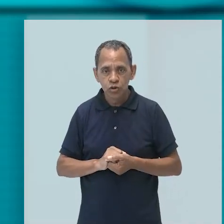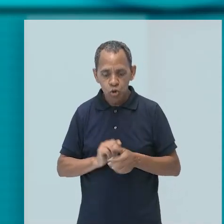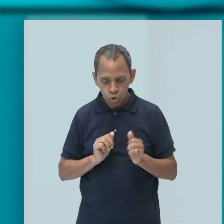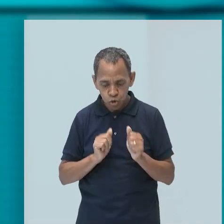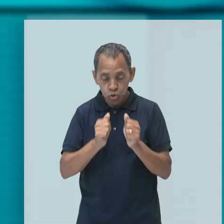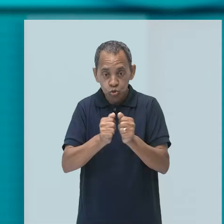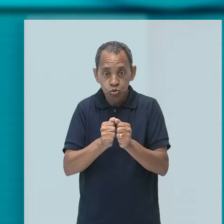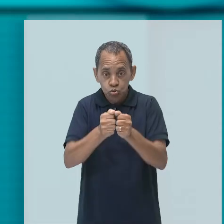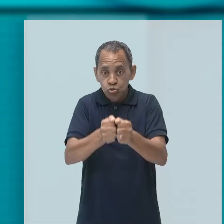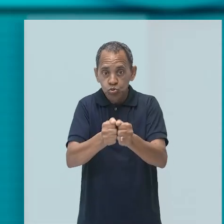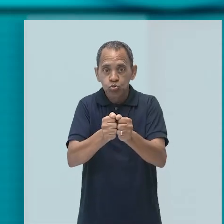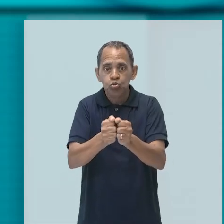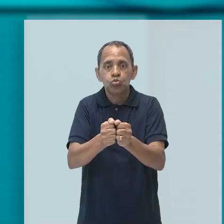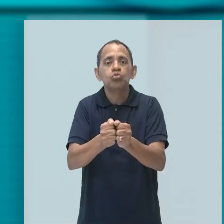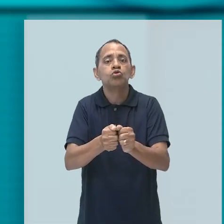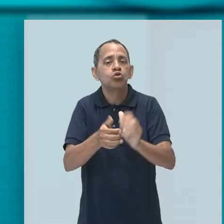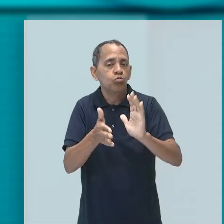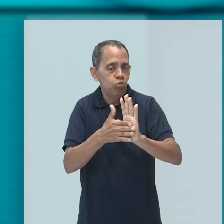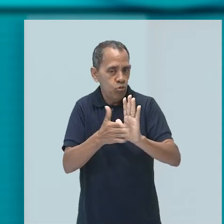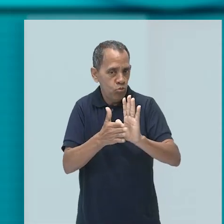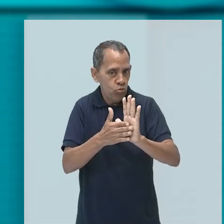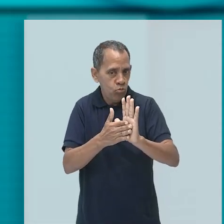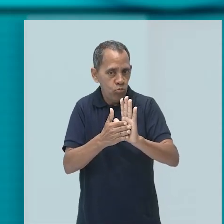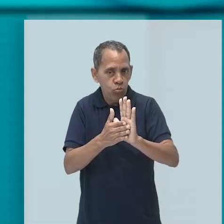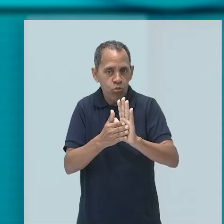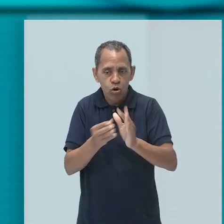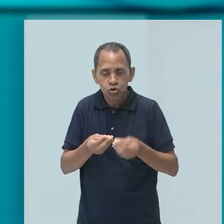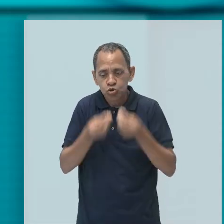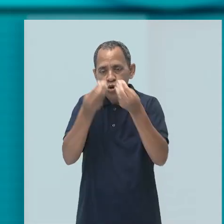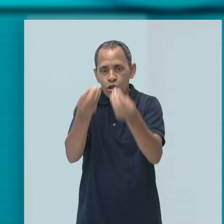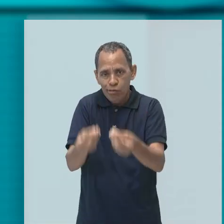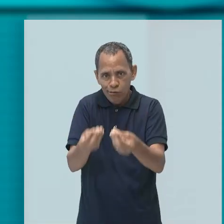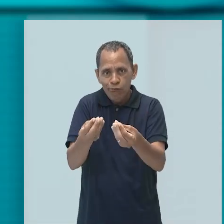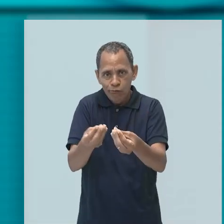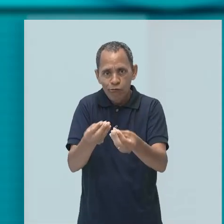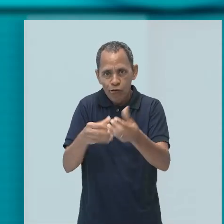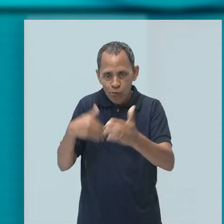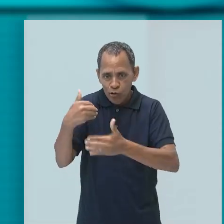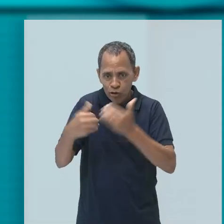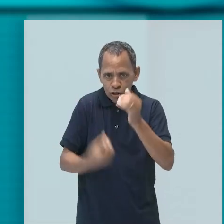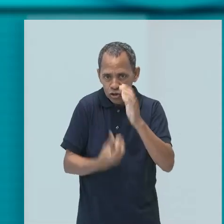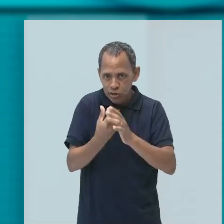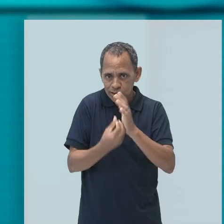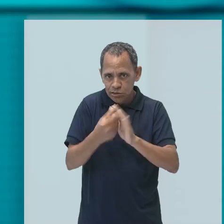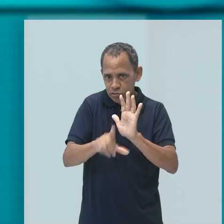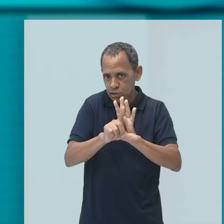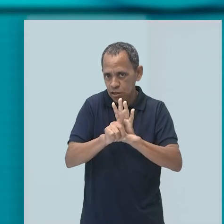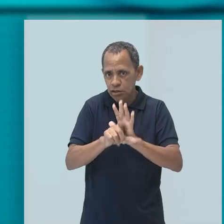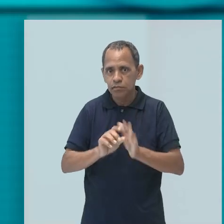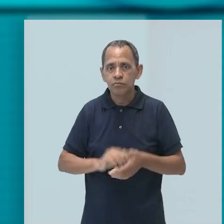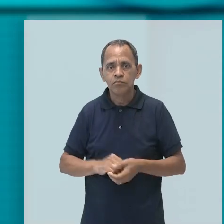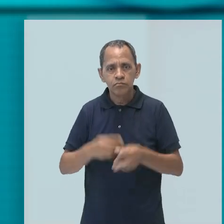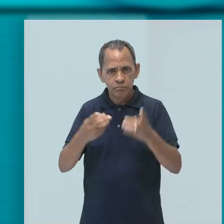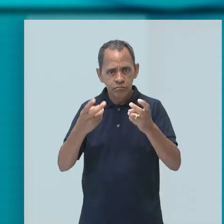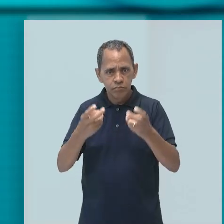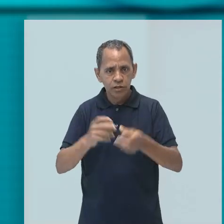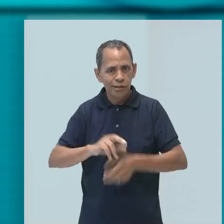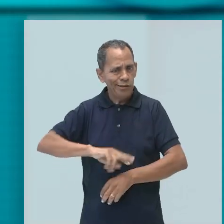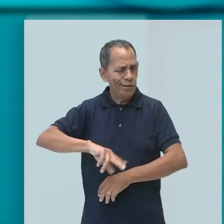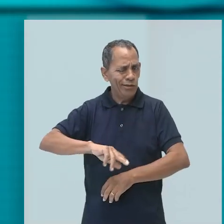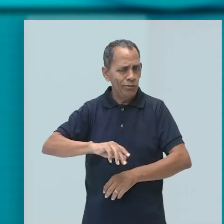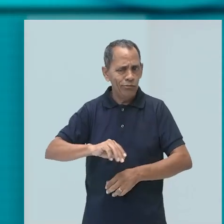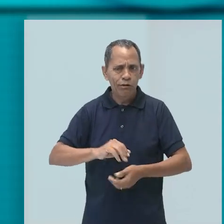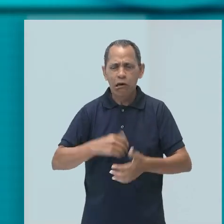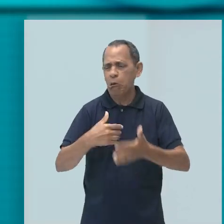pauta para esse processo de efetiva criação de uma lei que vocês viram que não é de qualquer jeito.